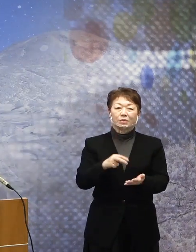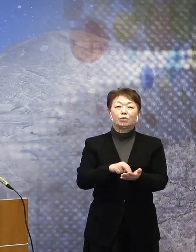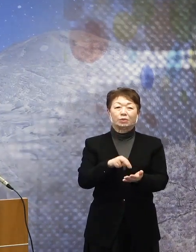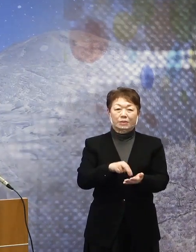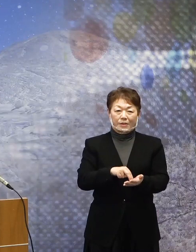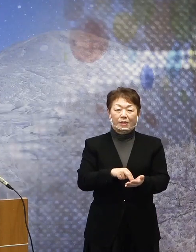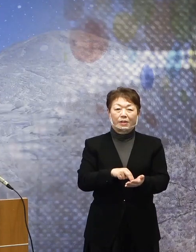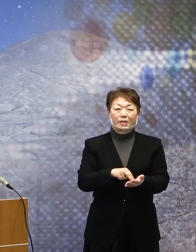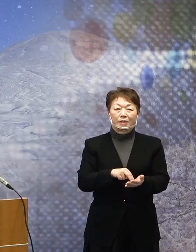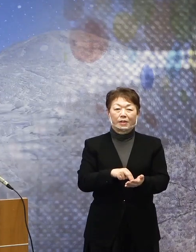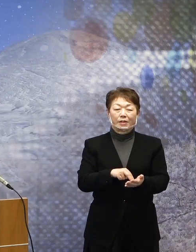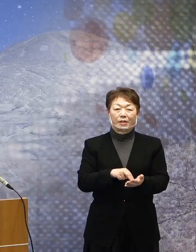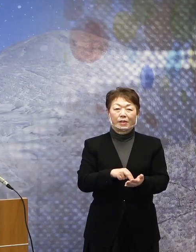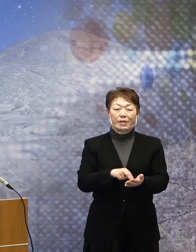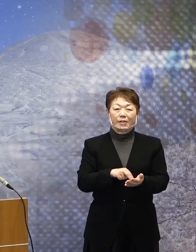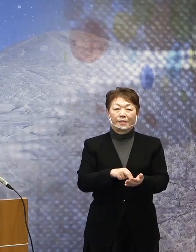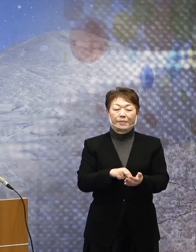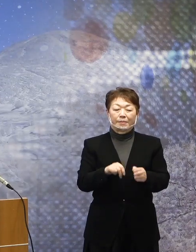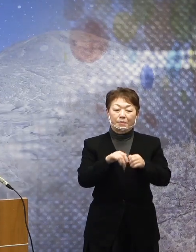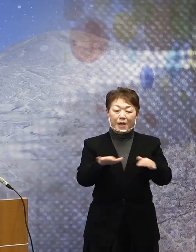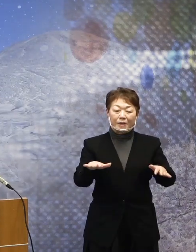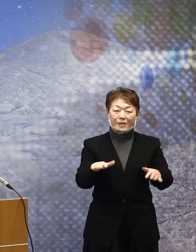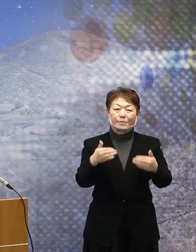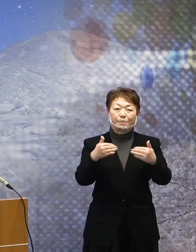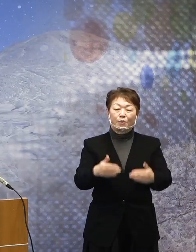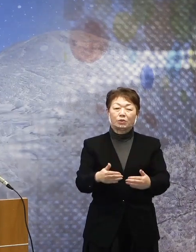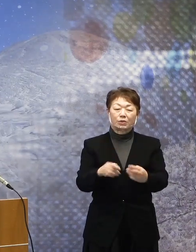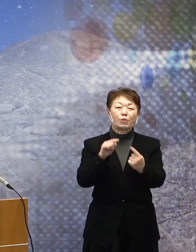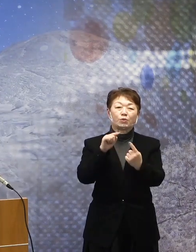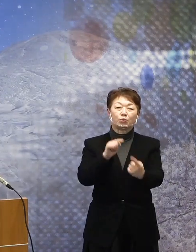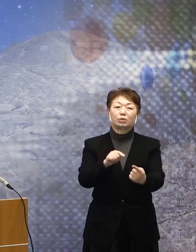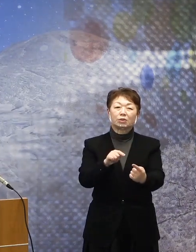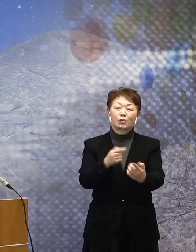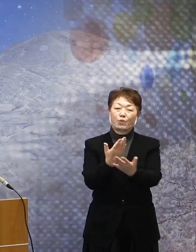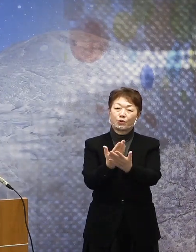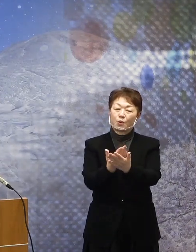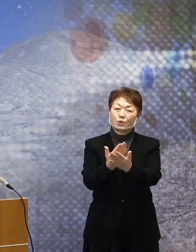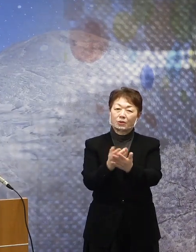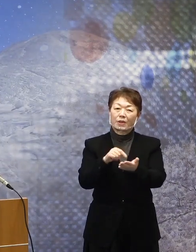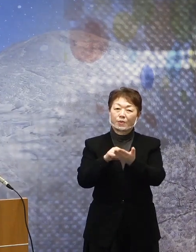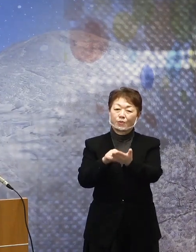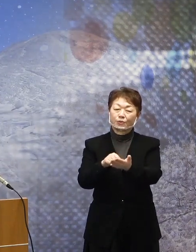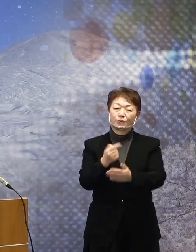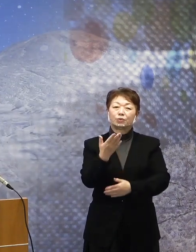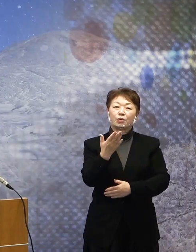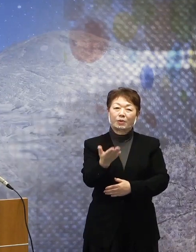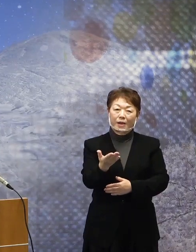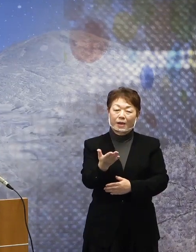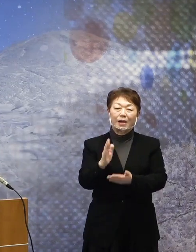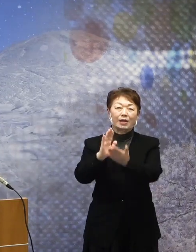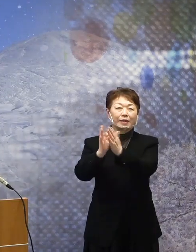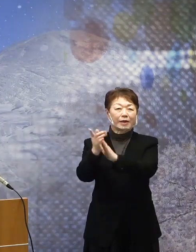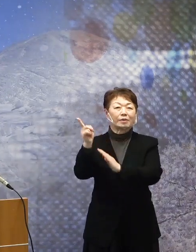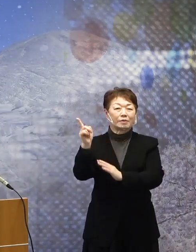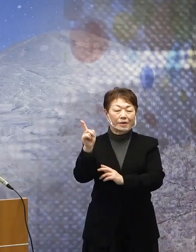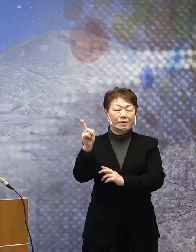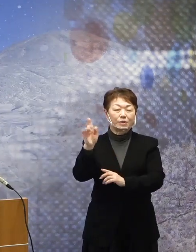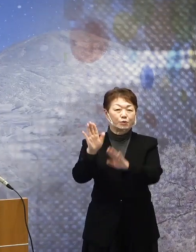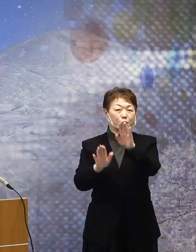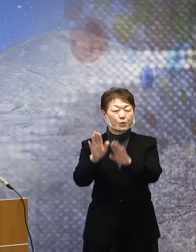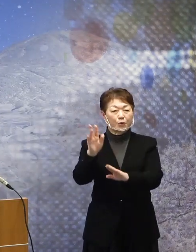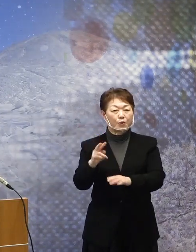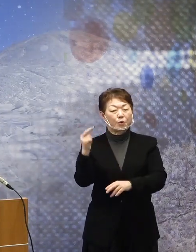そのまん延防止等、重点措置の要請を出す形になるのか、それとも県側の方の感染状況を見